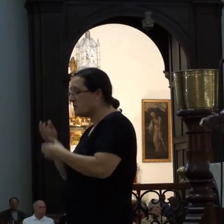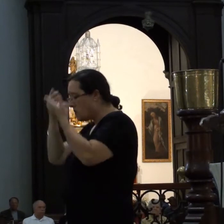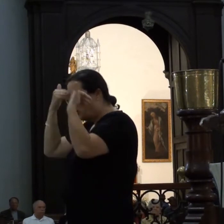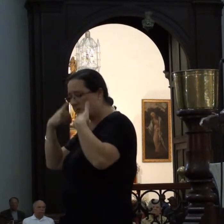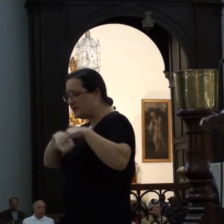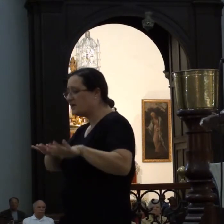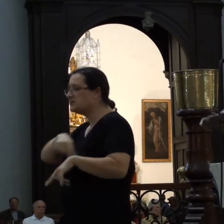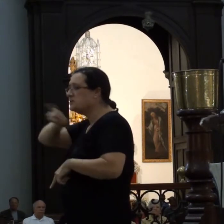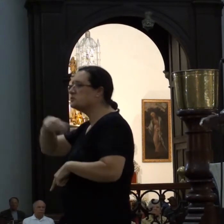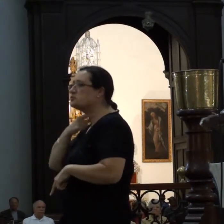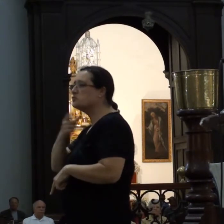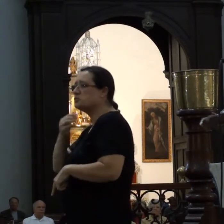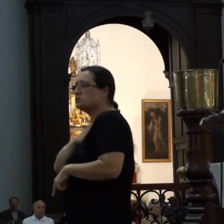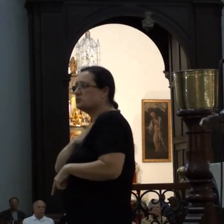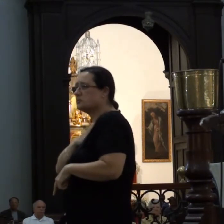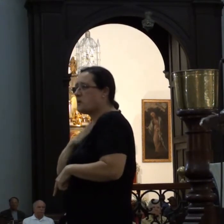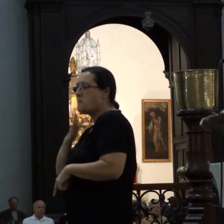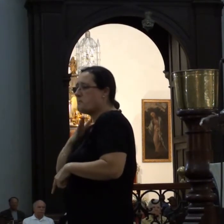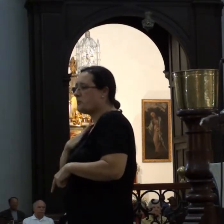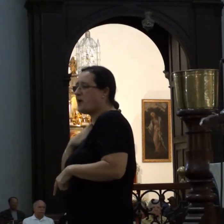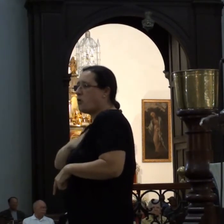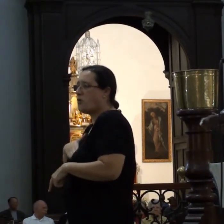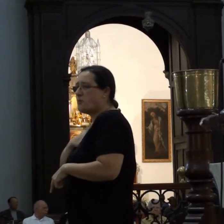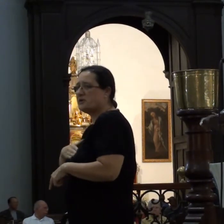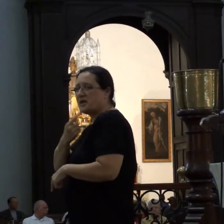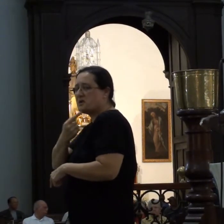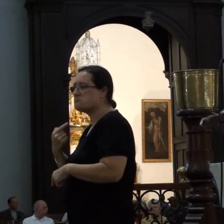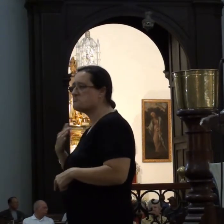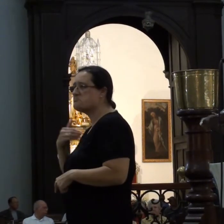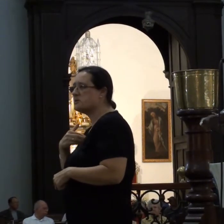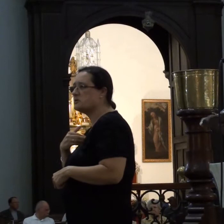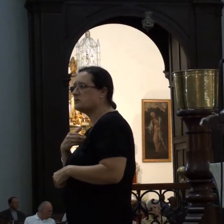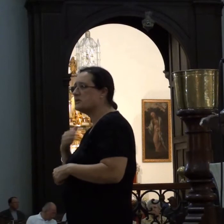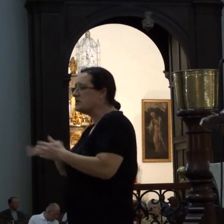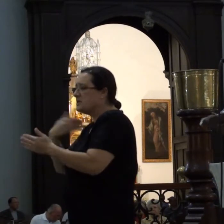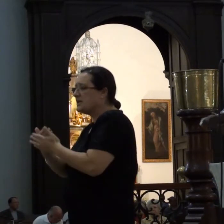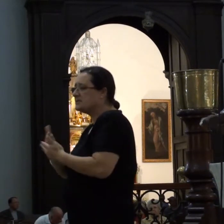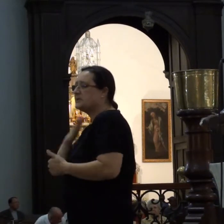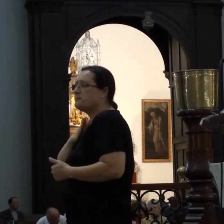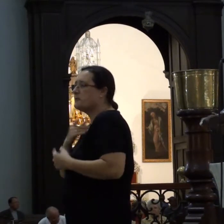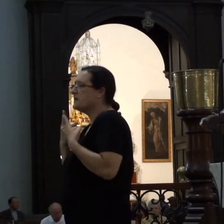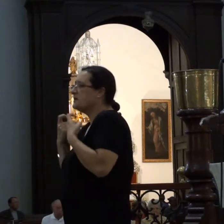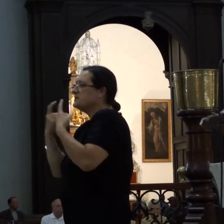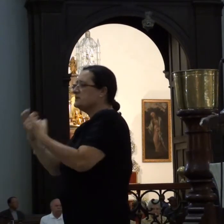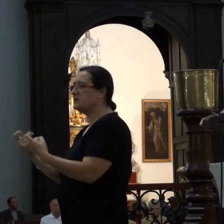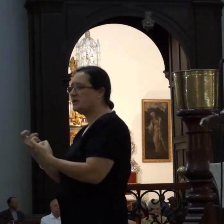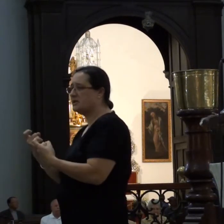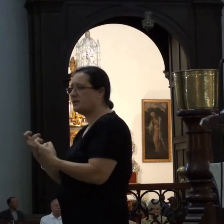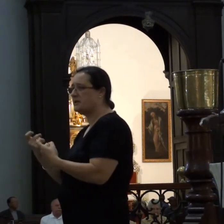su propio mundo de las propias comunidades y hasta de las propias necesidades